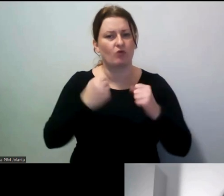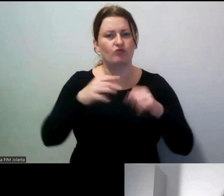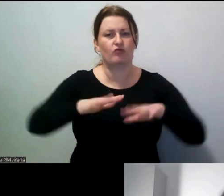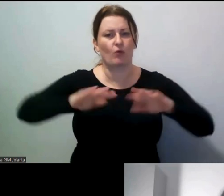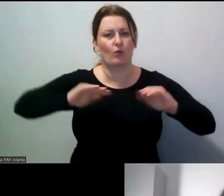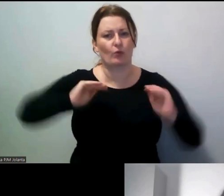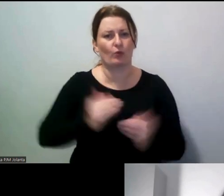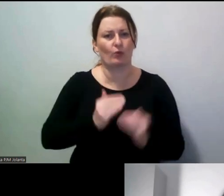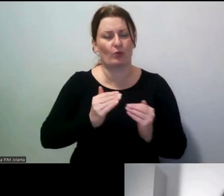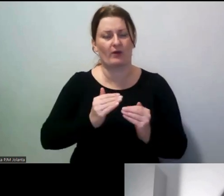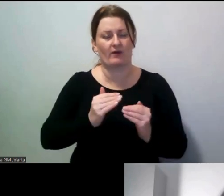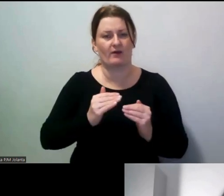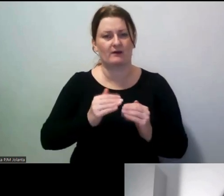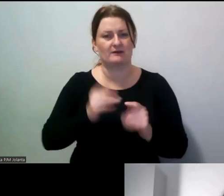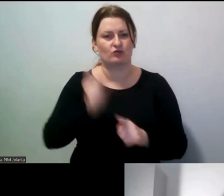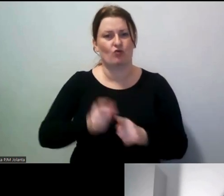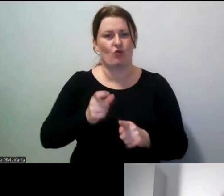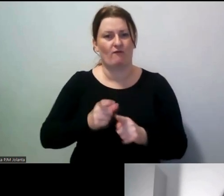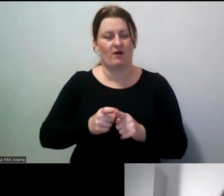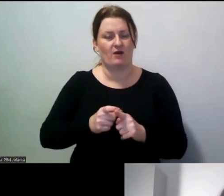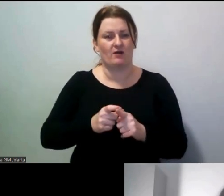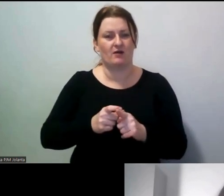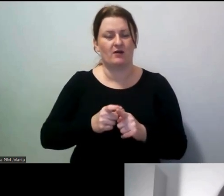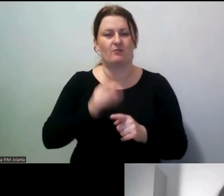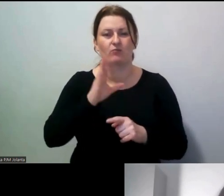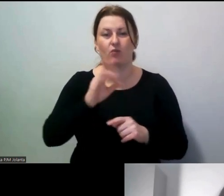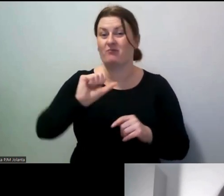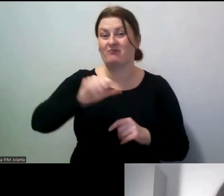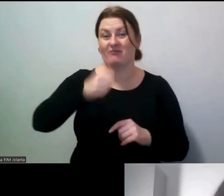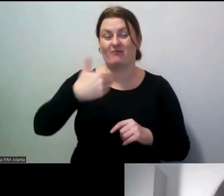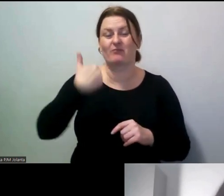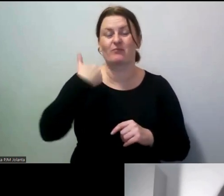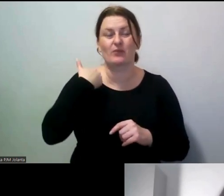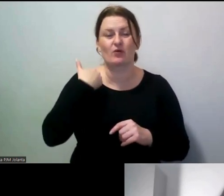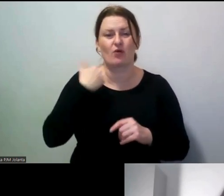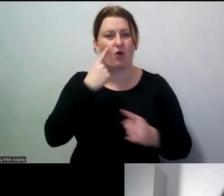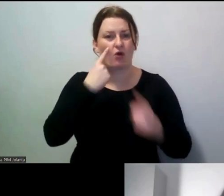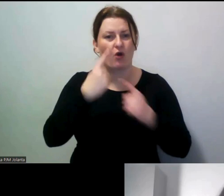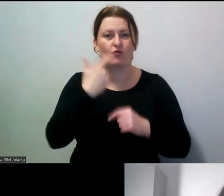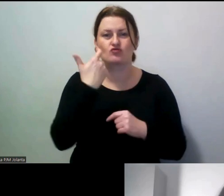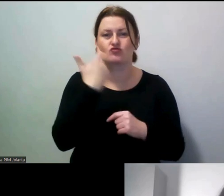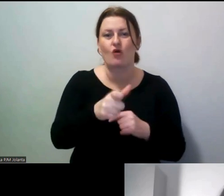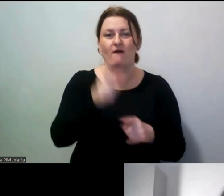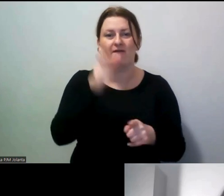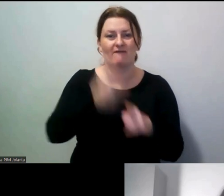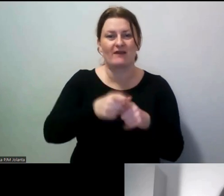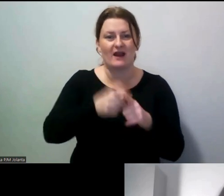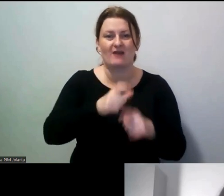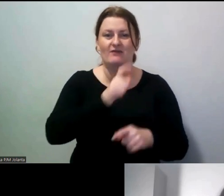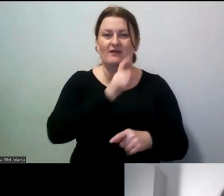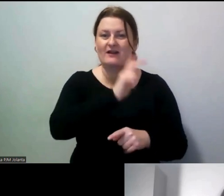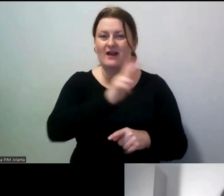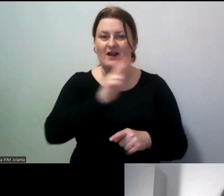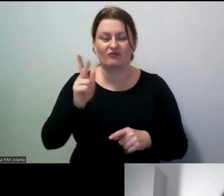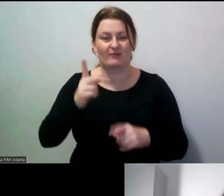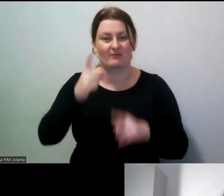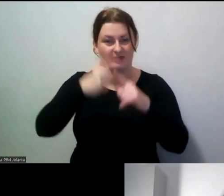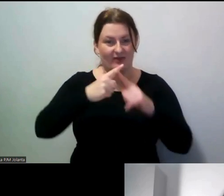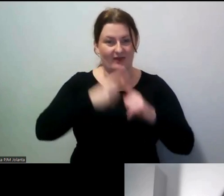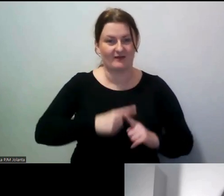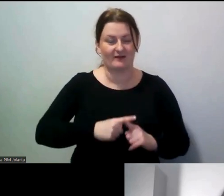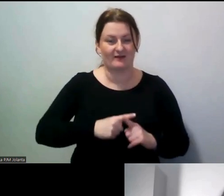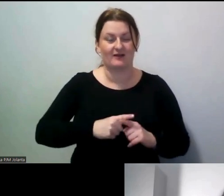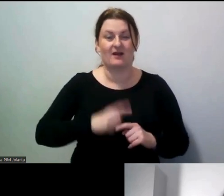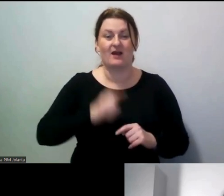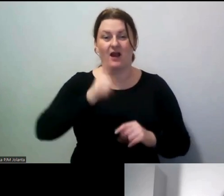ten zasób, z którego wybieraliśmy, bo on najpierw miał około 100 wyrazów w każdym, 100 leksemów w każdym teście,